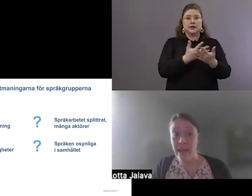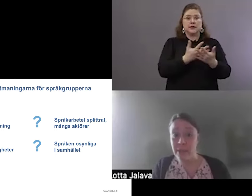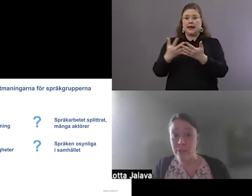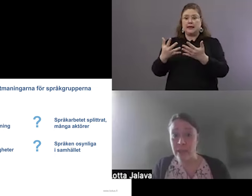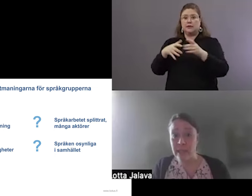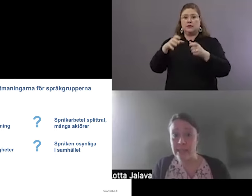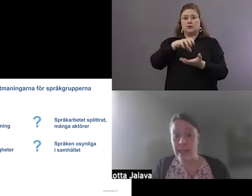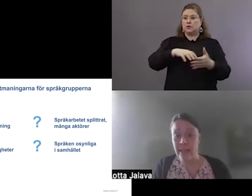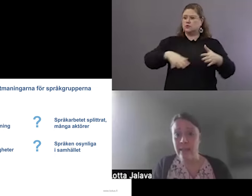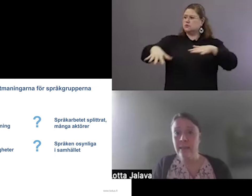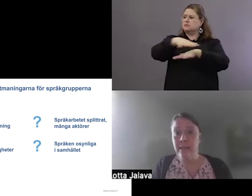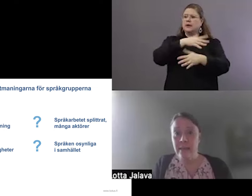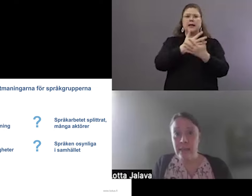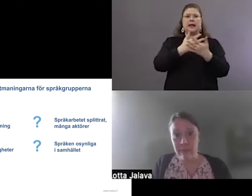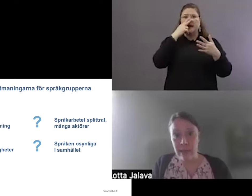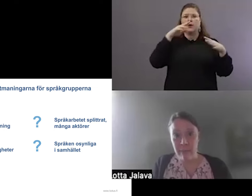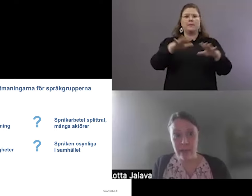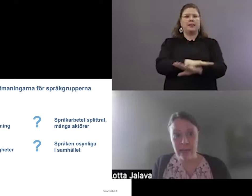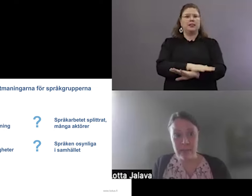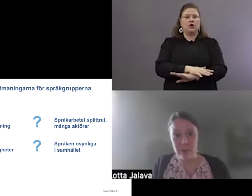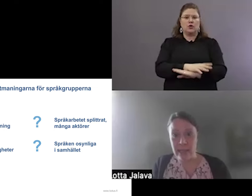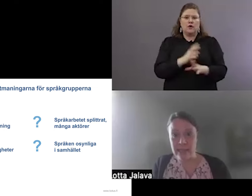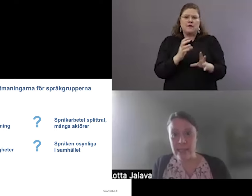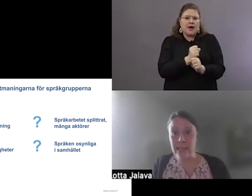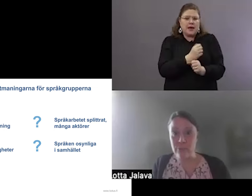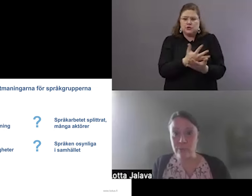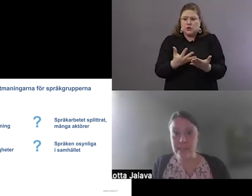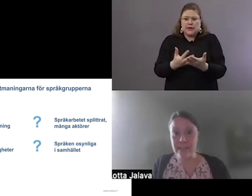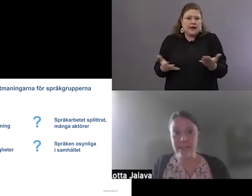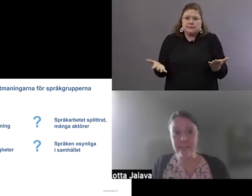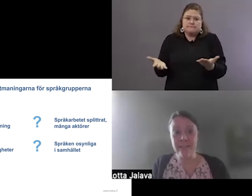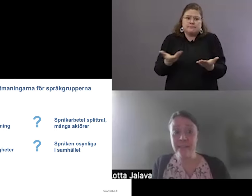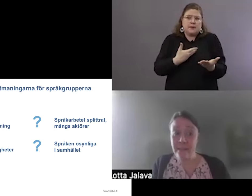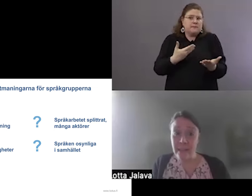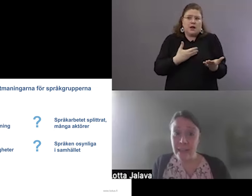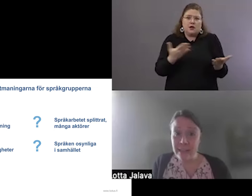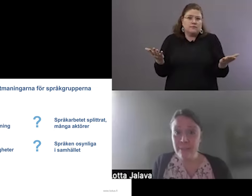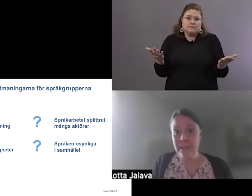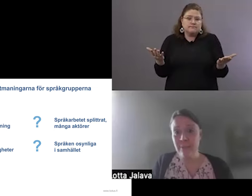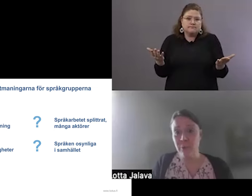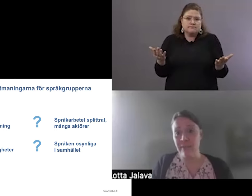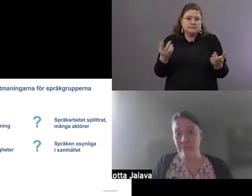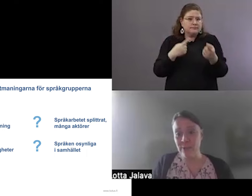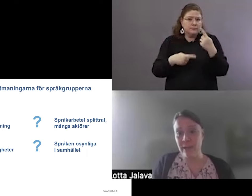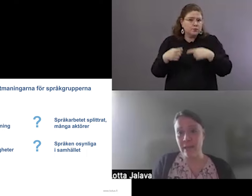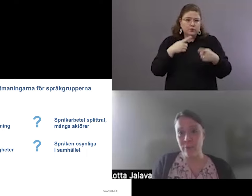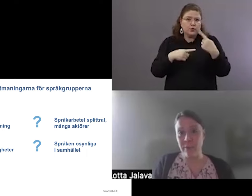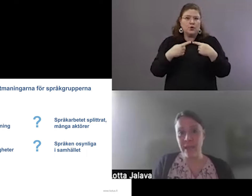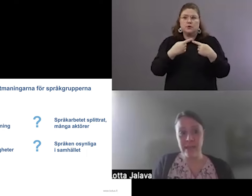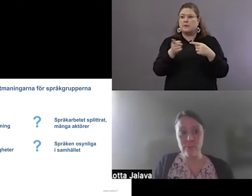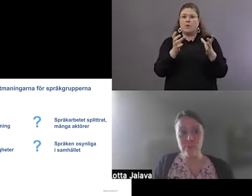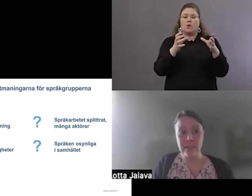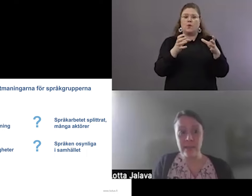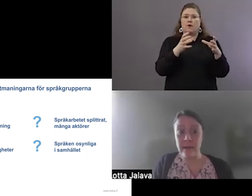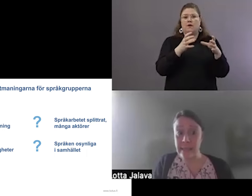yhteiskunnassa ja vähemmistökielistä ei hirveän paljon enemmistökielisten keskuudessa, eikä välttämättä muiden